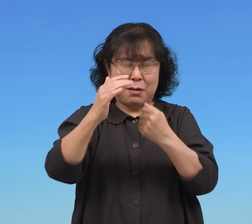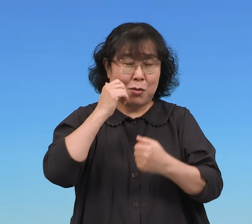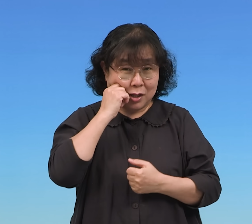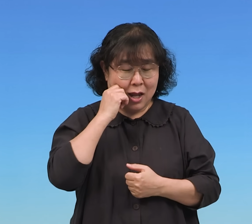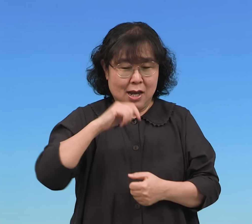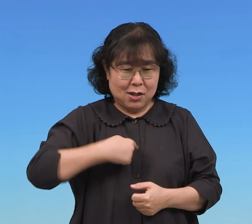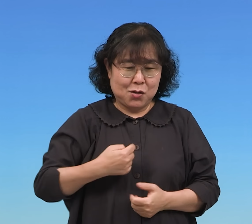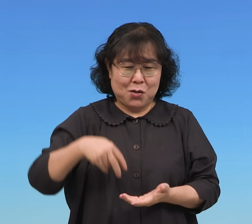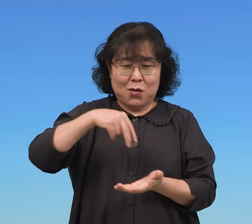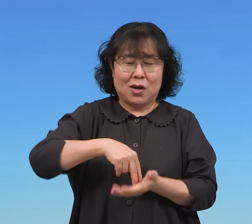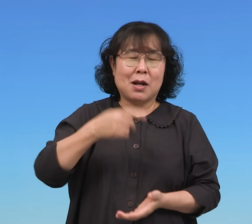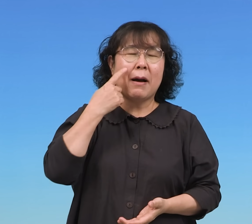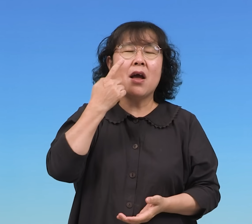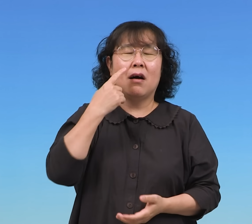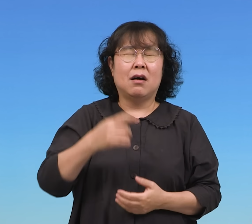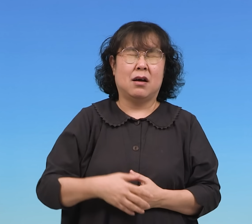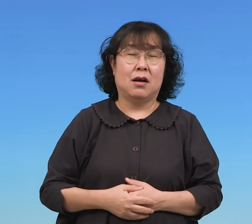일어나세요.